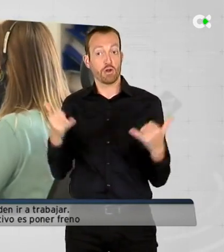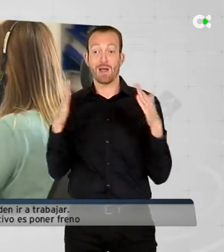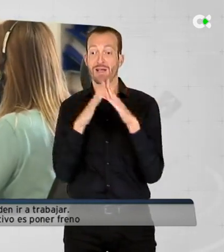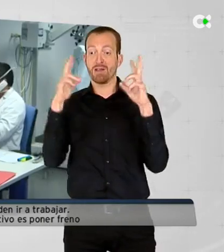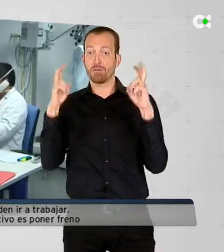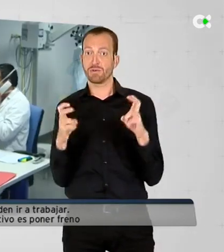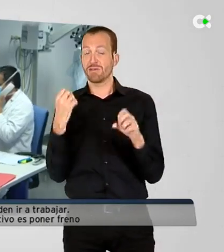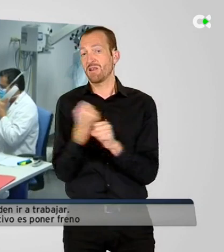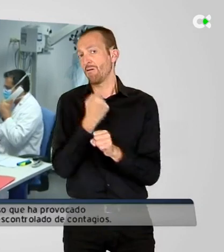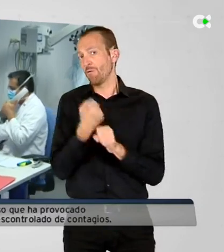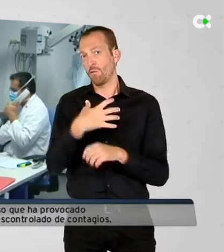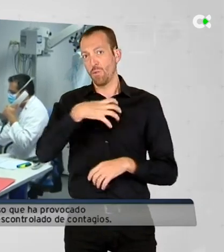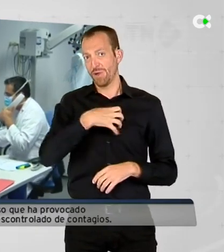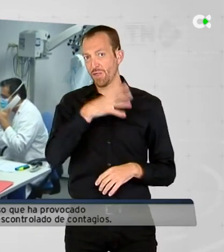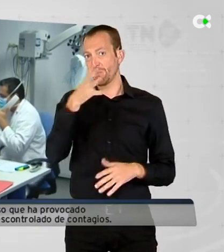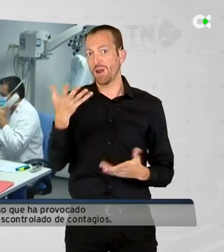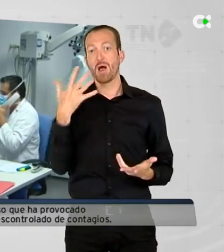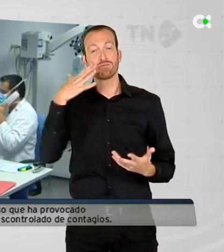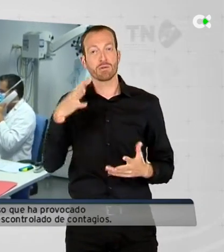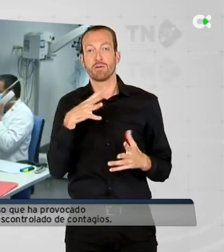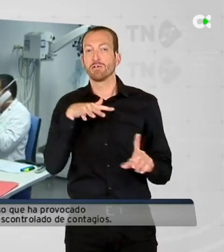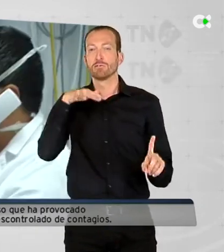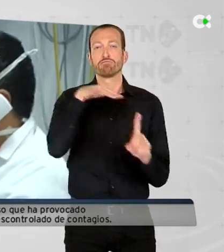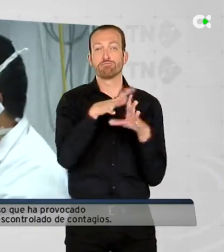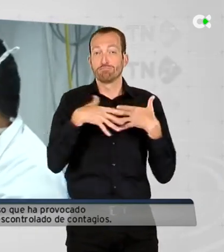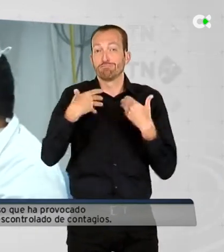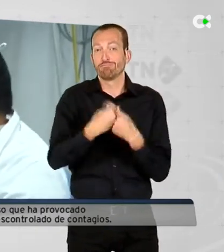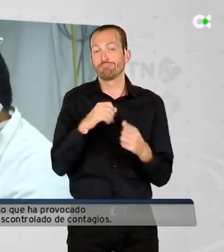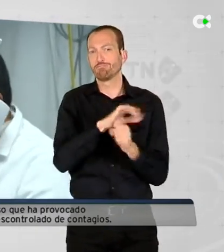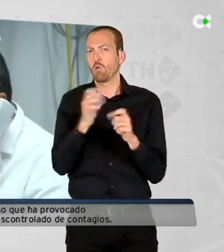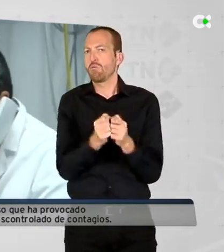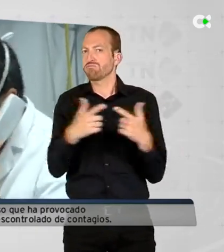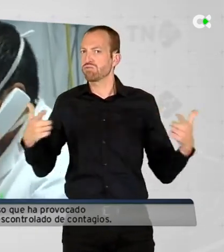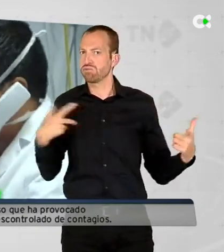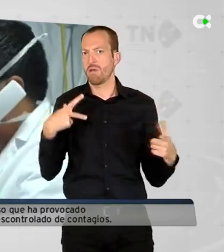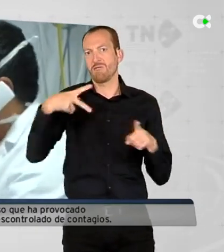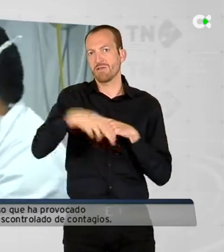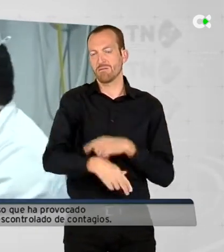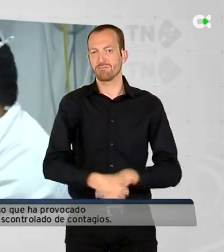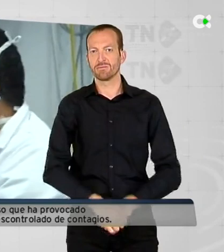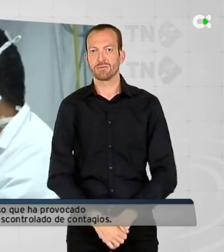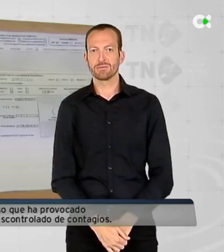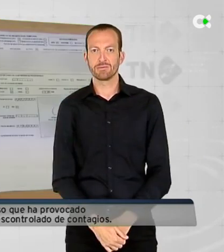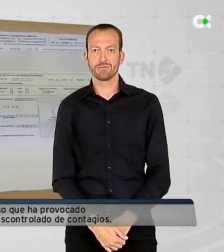trabajar el objetivo es poner freno al colapso que ha provocado el aumento descontrolado de contagios